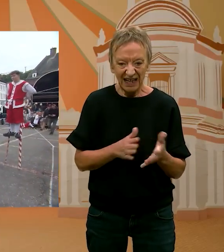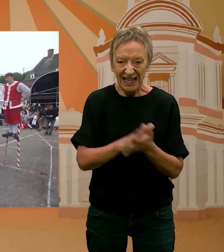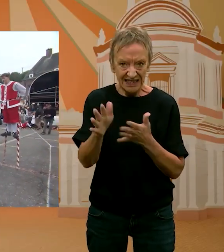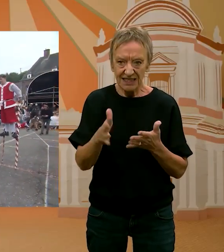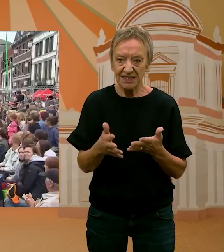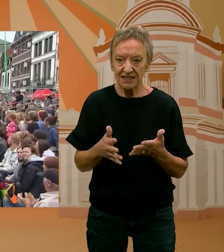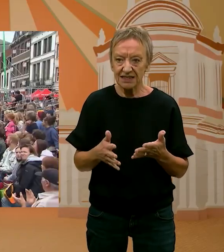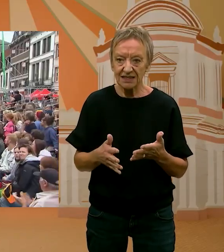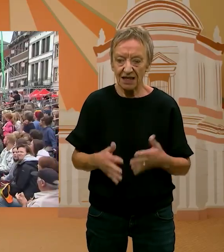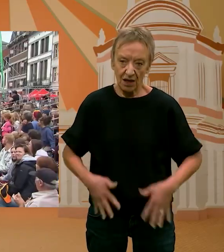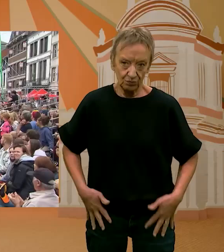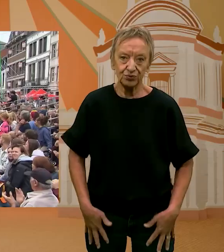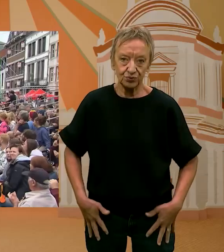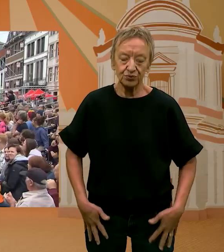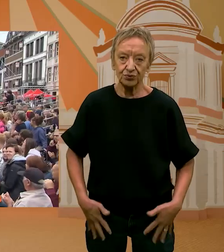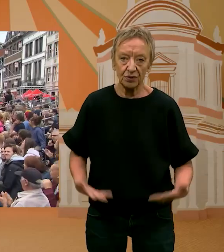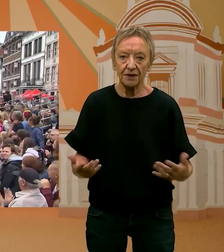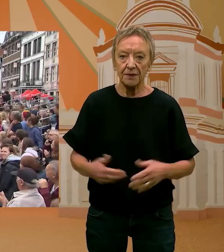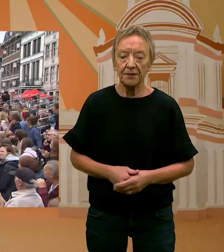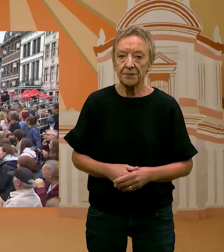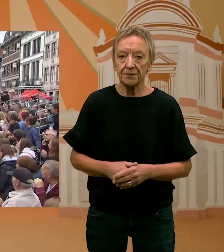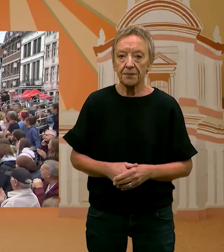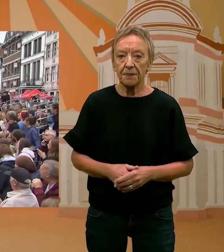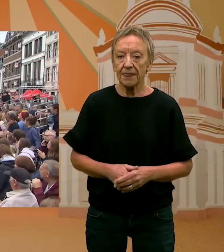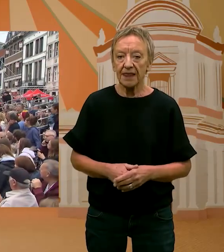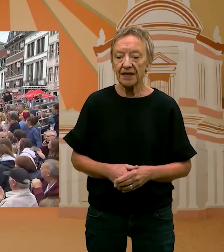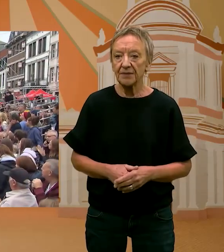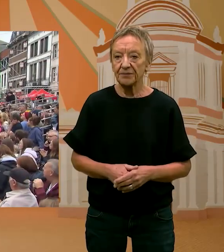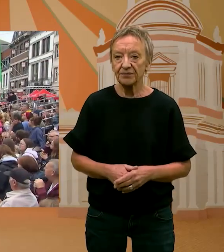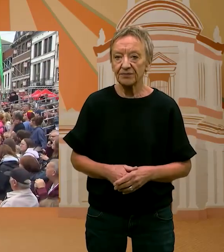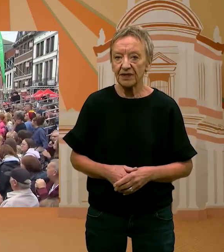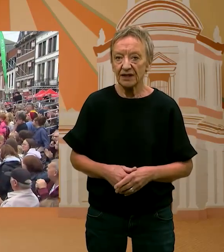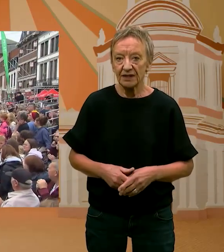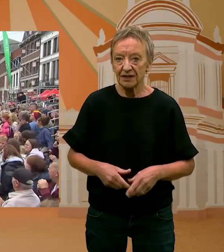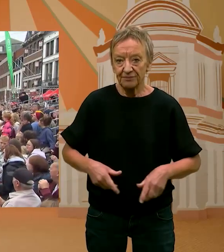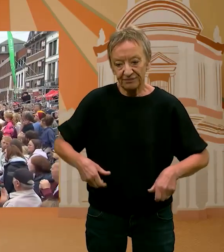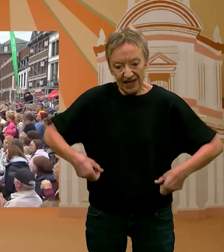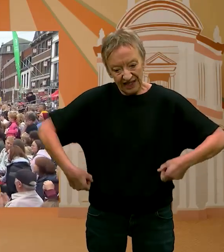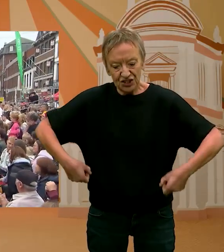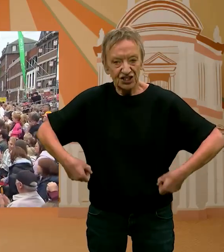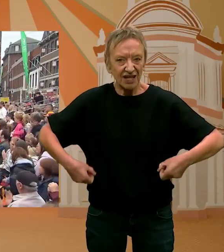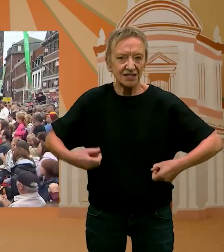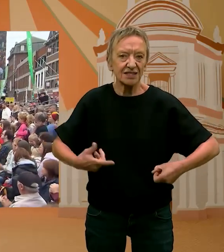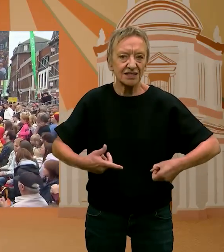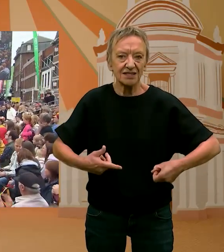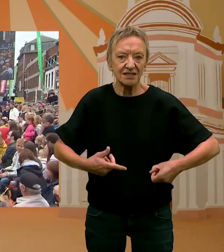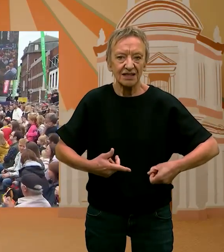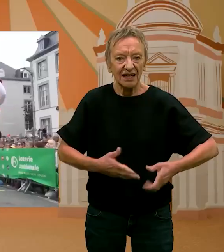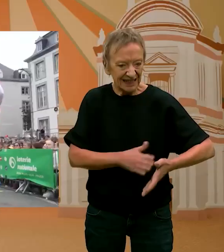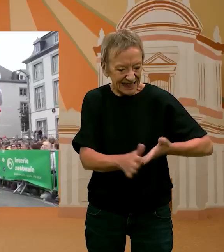qui transpire, évidemment les mains. Et alors, les mains qui glissent sur les échasses, c'est potentiellement aussi risque de chute. Donc, il y a faut de temps en temps s'arrêter et frotter. Quoi. On